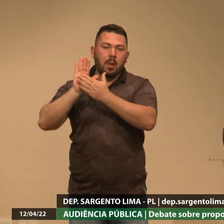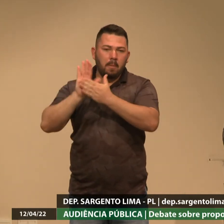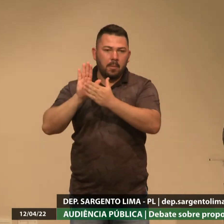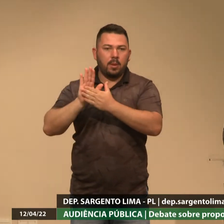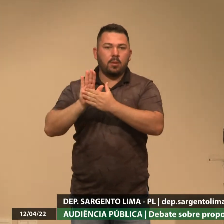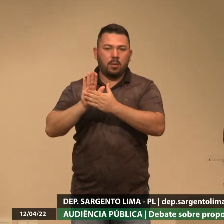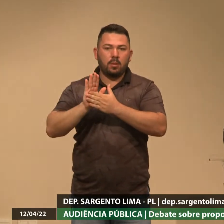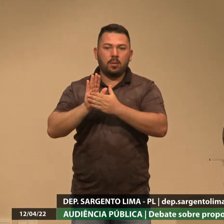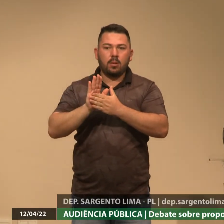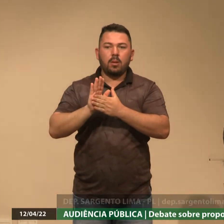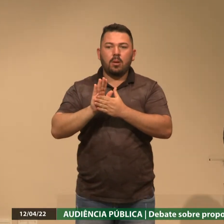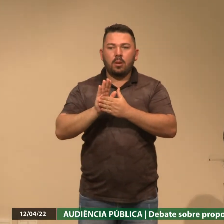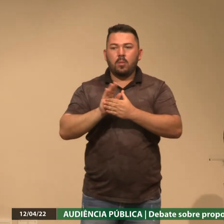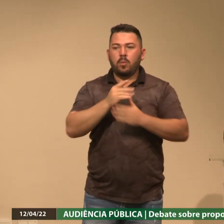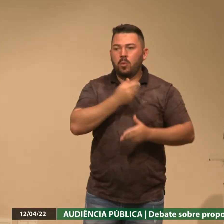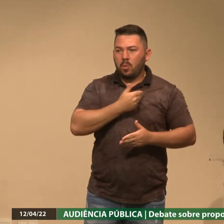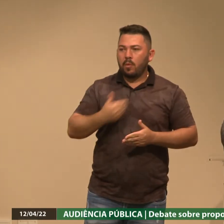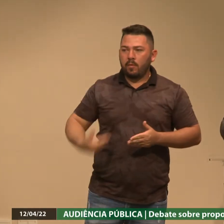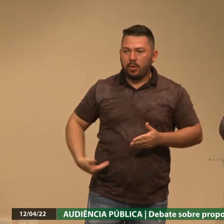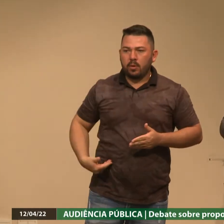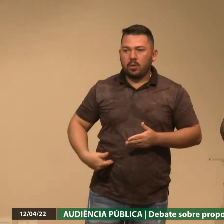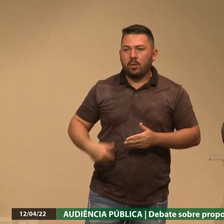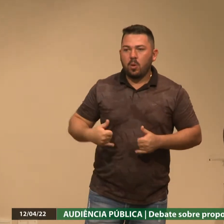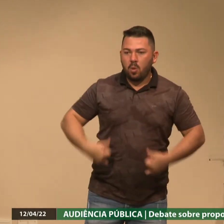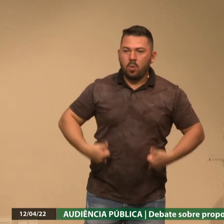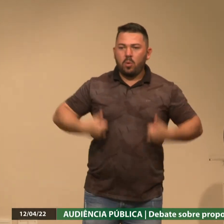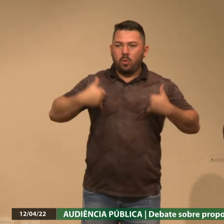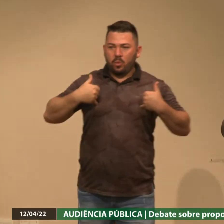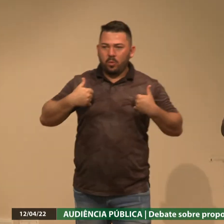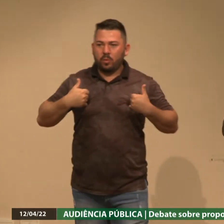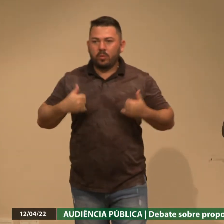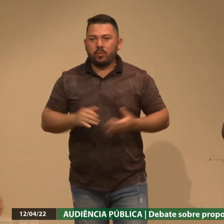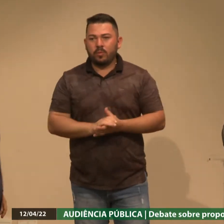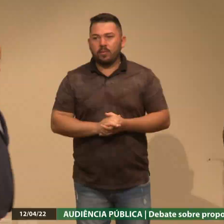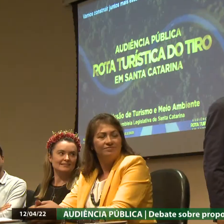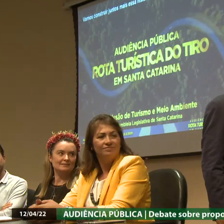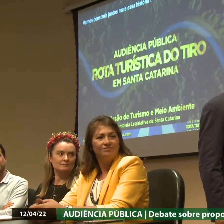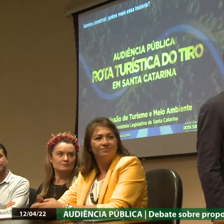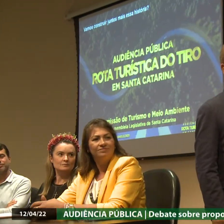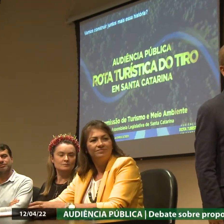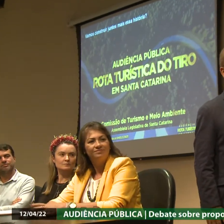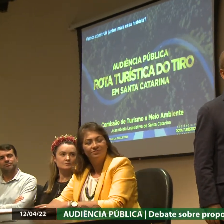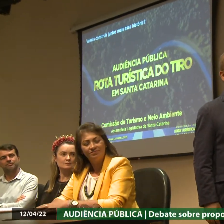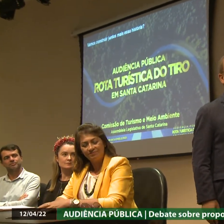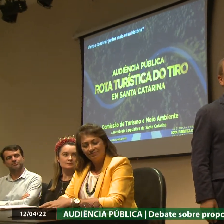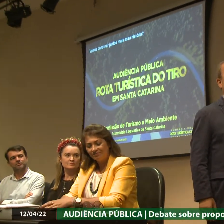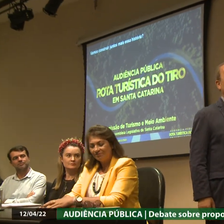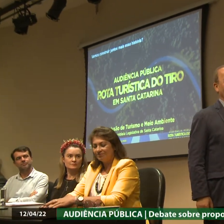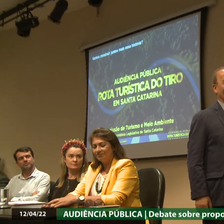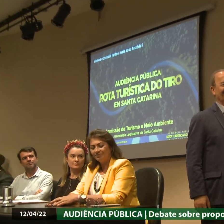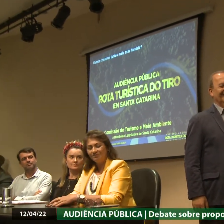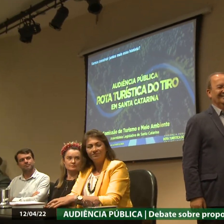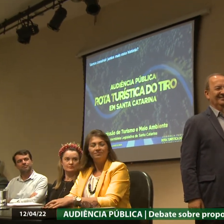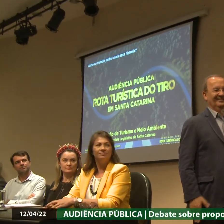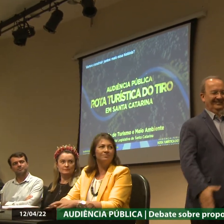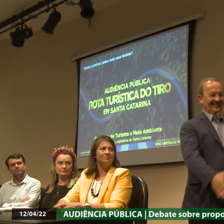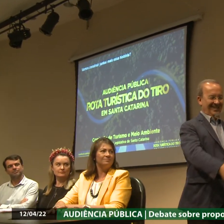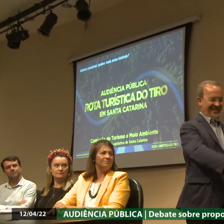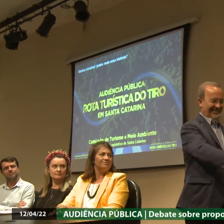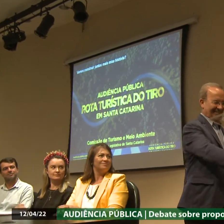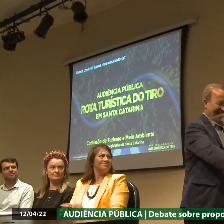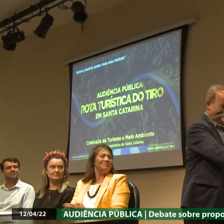Catarina no ano de 2003 que é um orgulho para mim chamar esse homem de amigo que me acolheu dentro das fileiras o pele como se acorda um